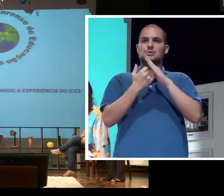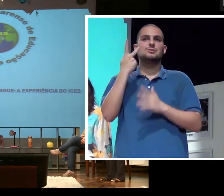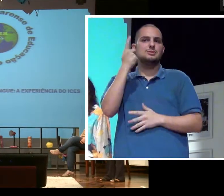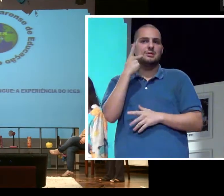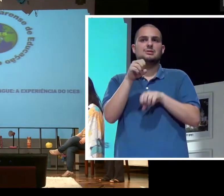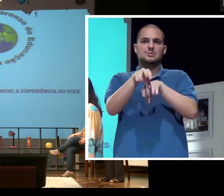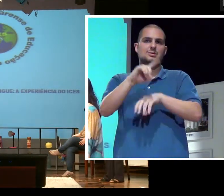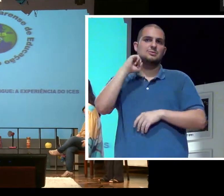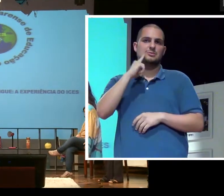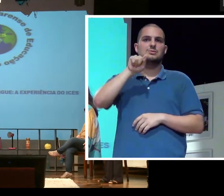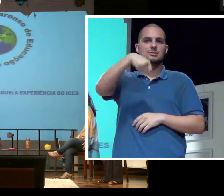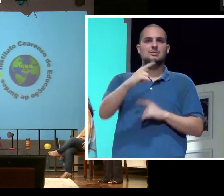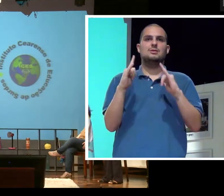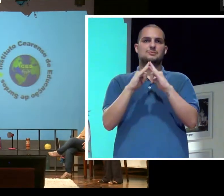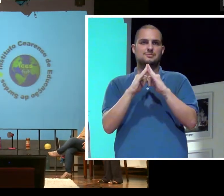de Surdos.